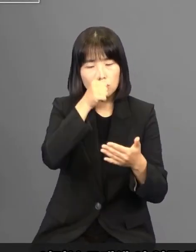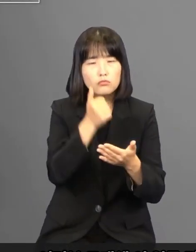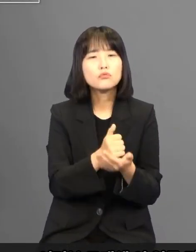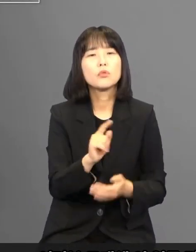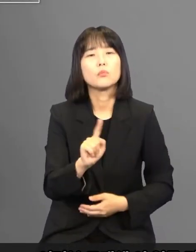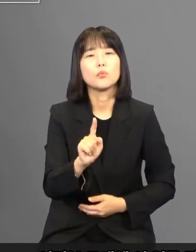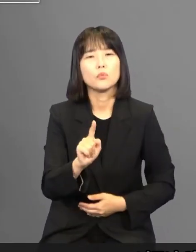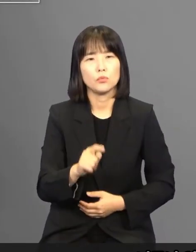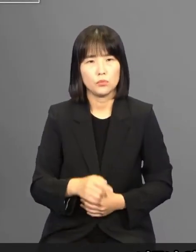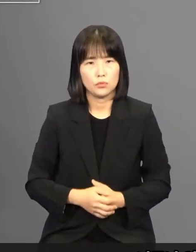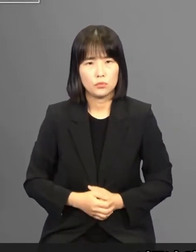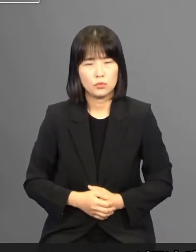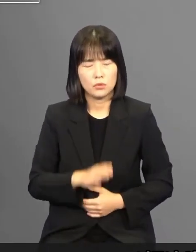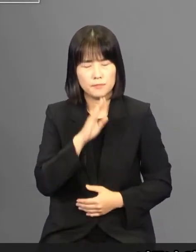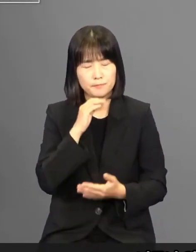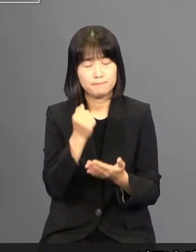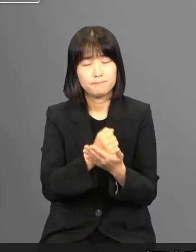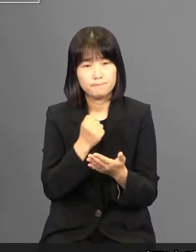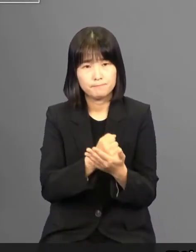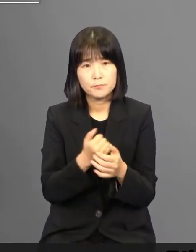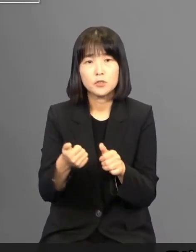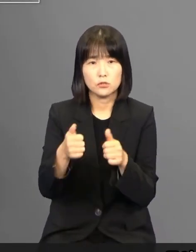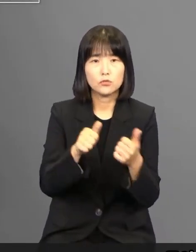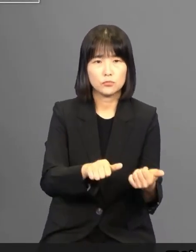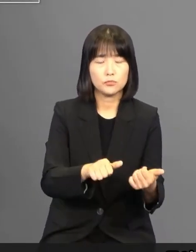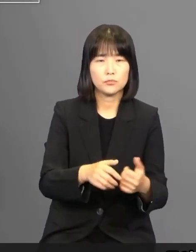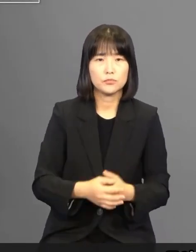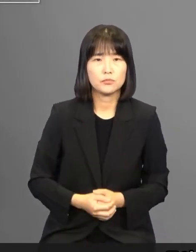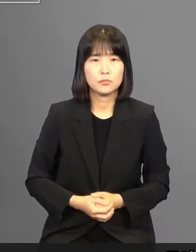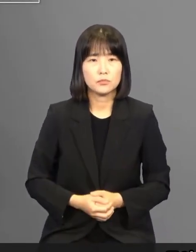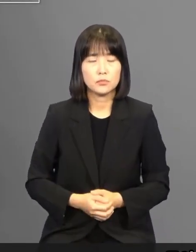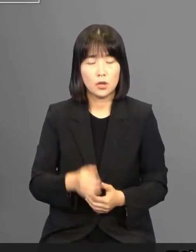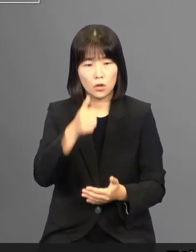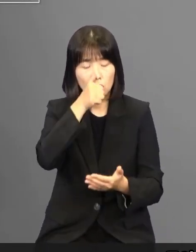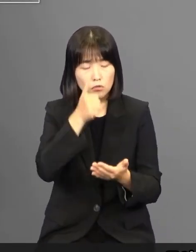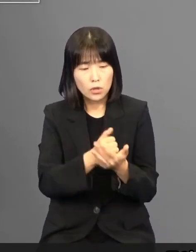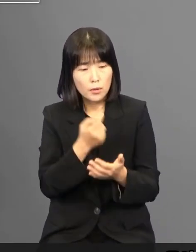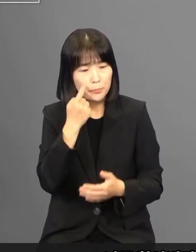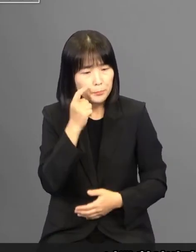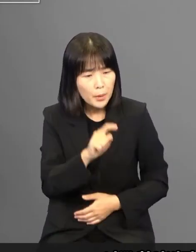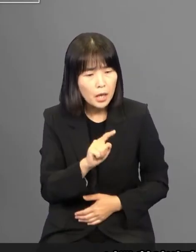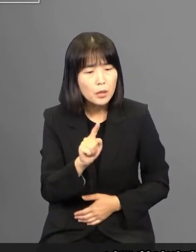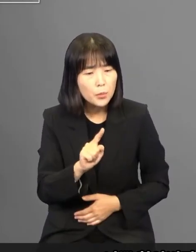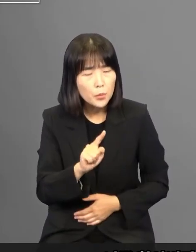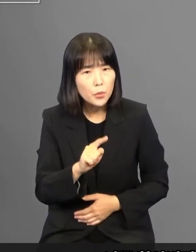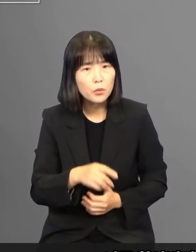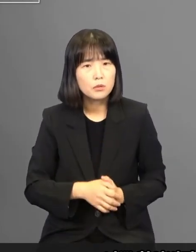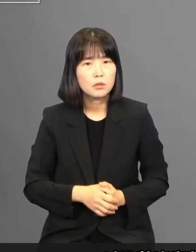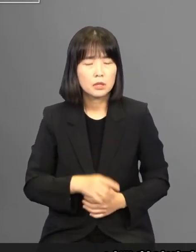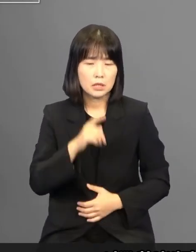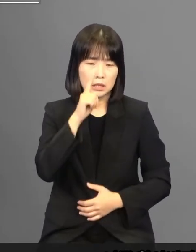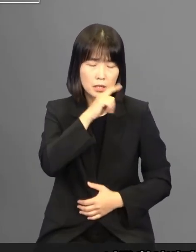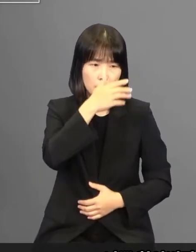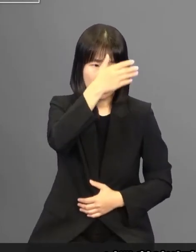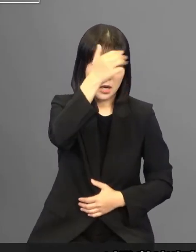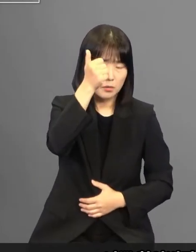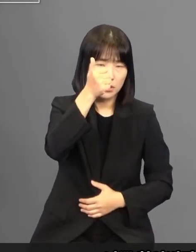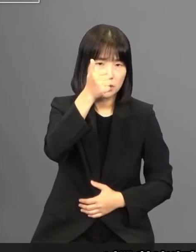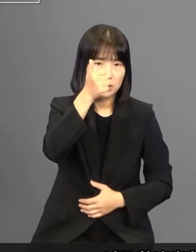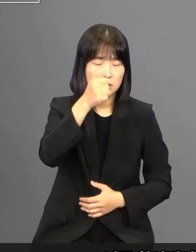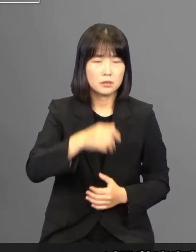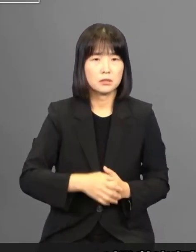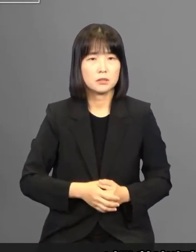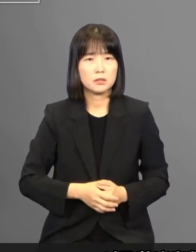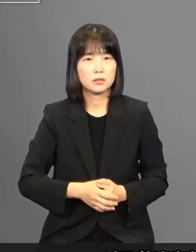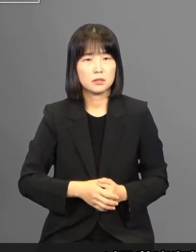죽은 겁니까? 너무나 안타까운 죽음이에요. 굳이 죄를 찾는다면 나쁜 할아버지, 아버지, 사울을